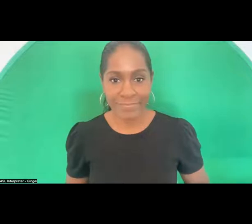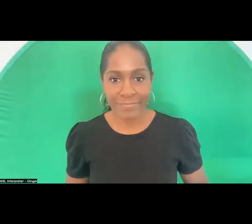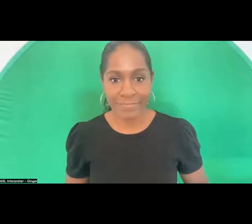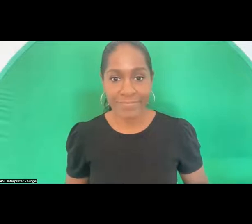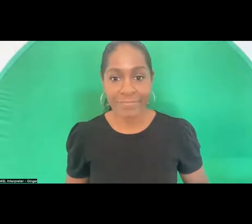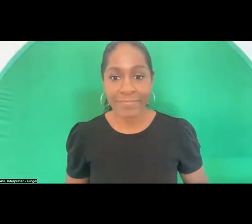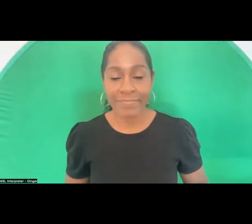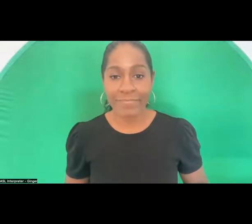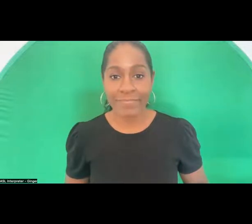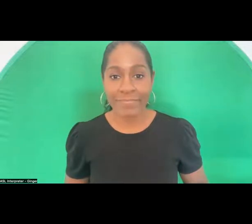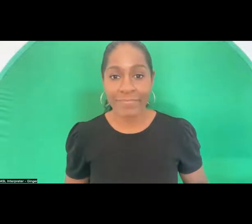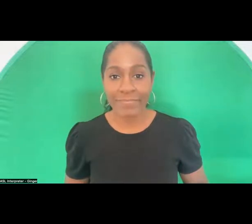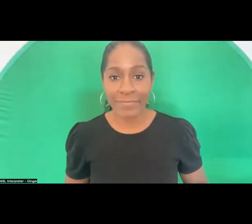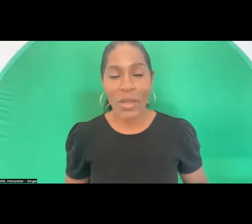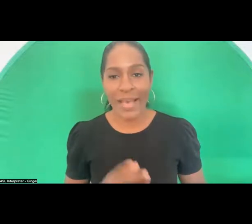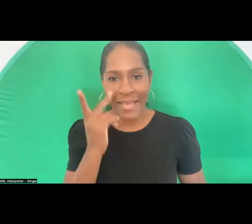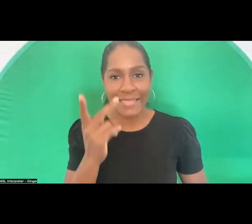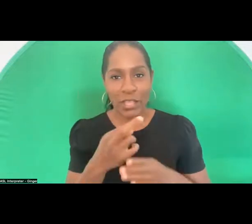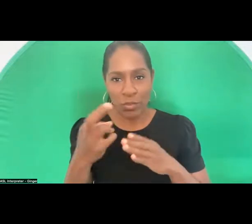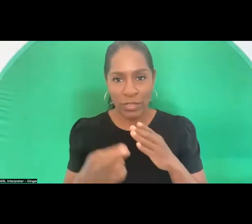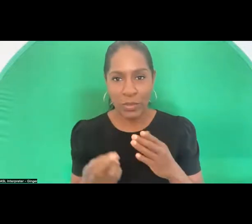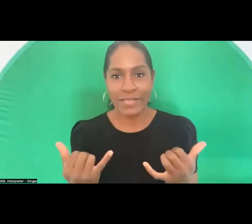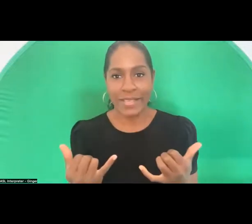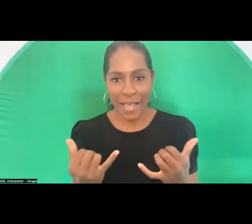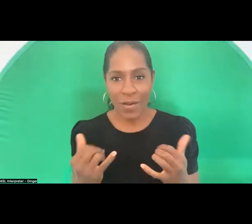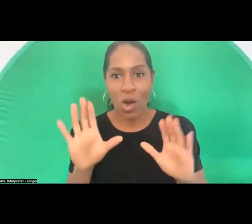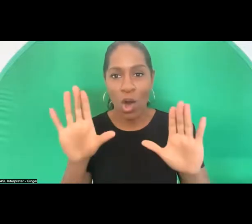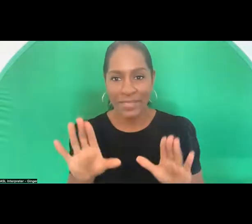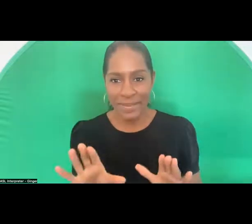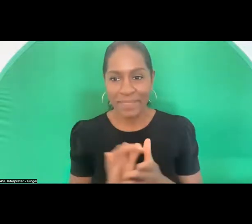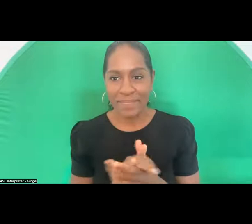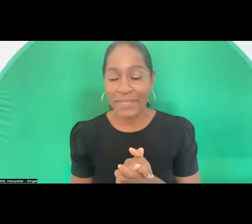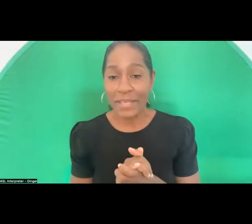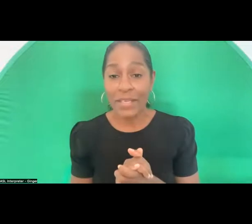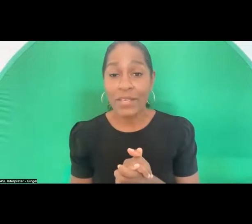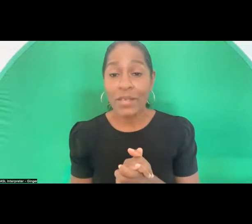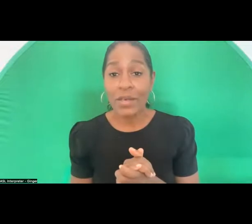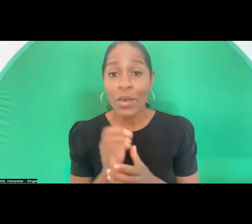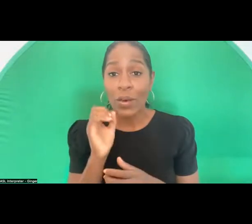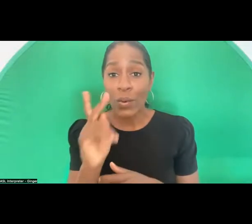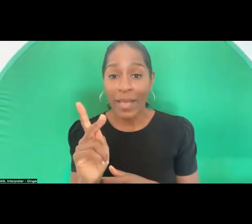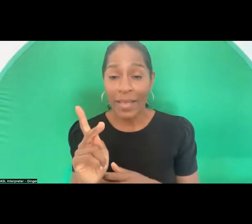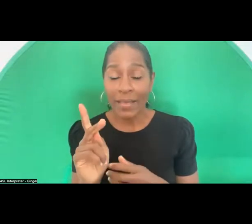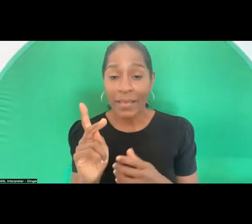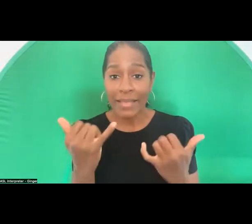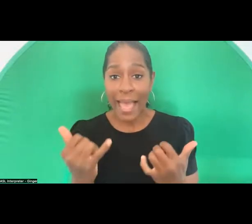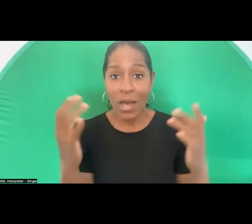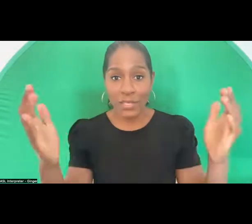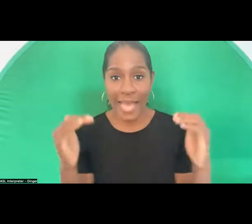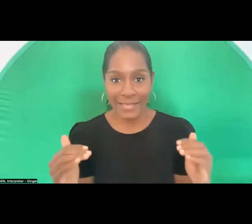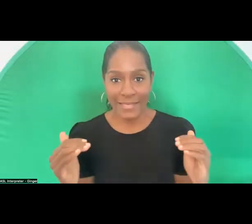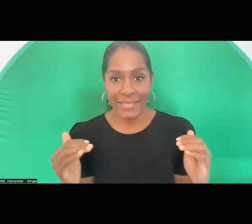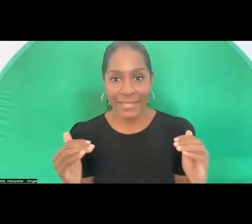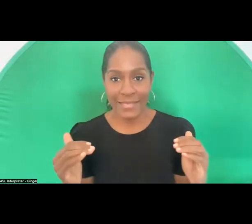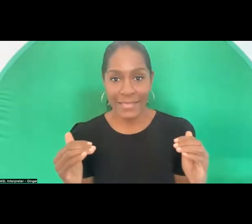y ahora sí puedo ver los resultados maravillosos Muy bien Entonces vamos a